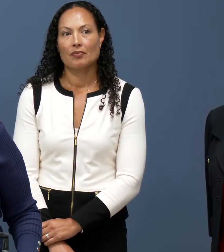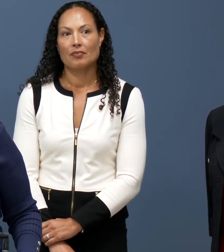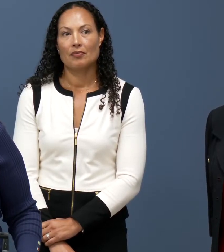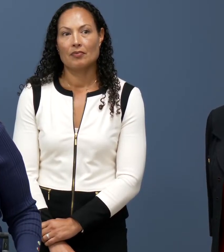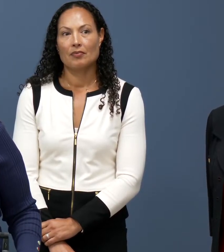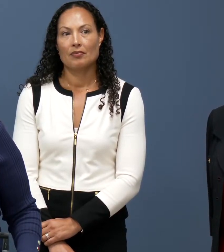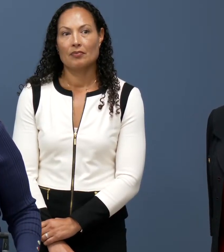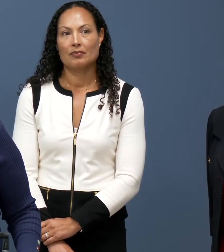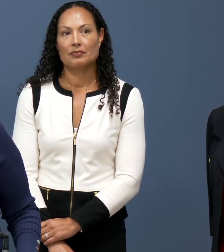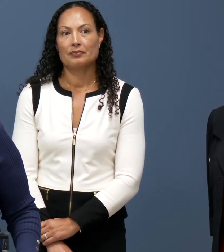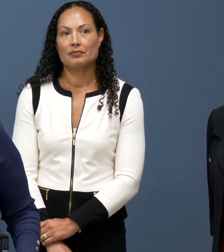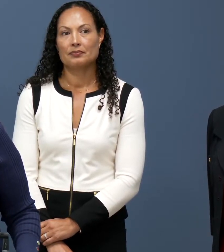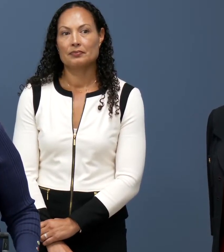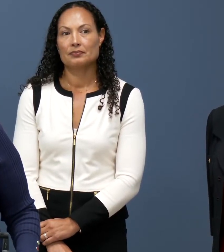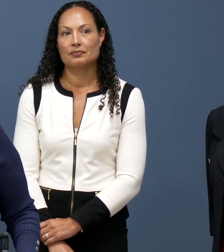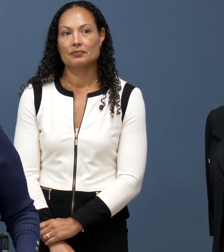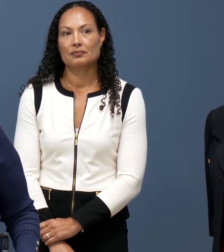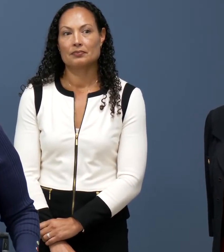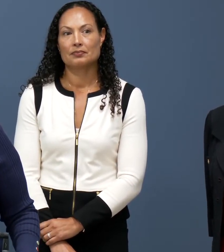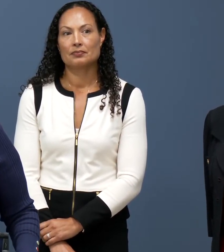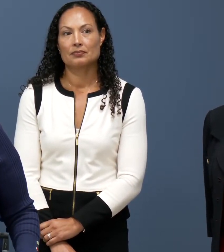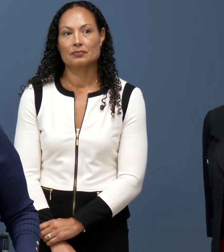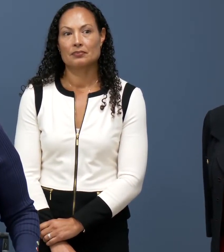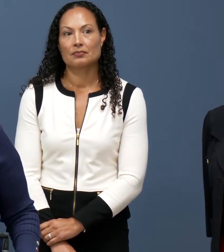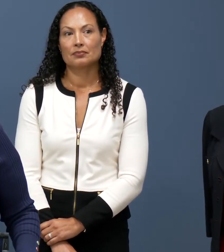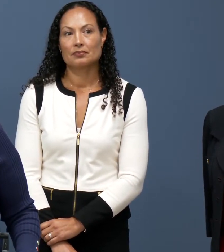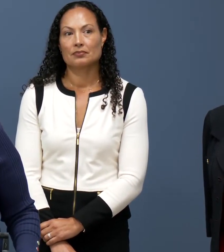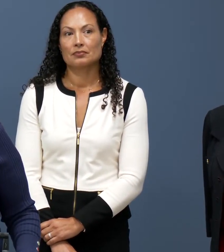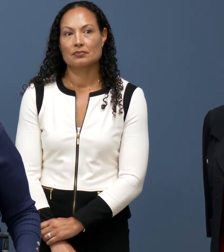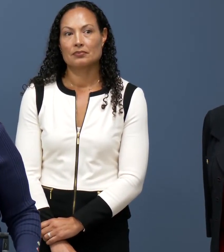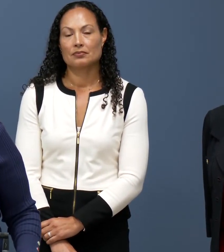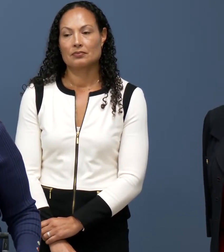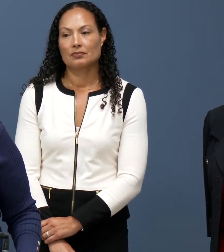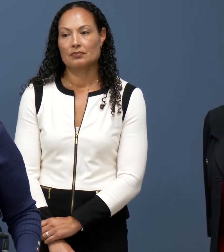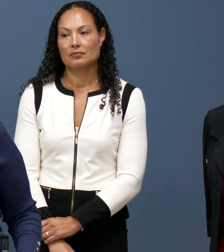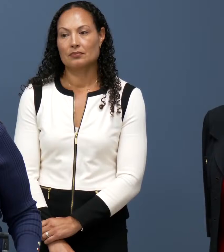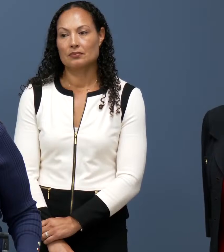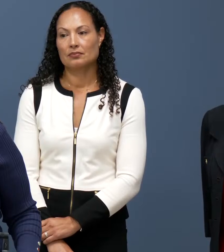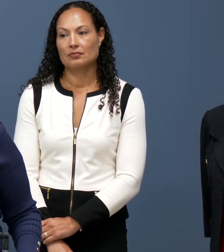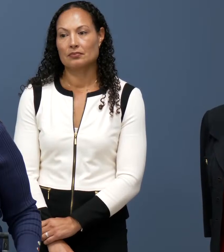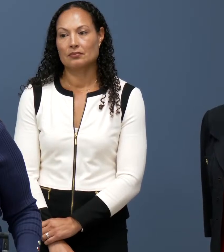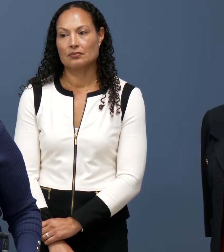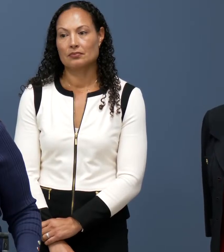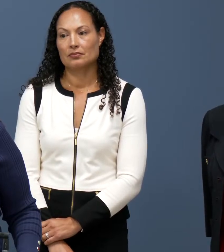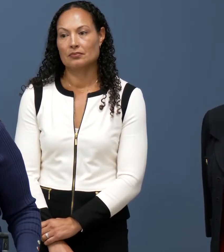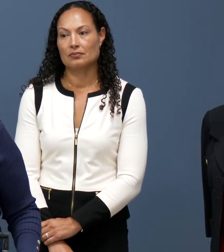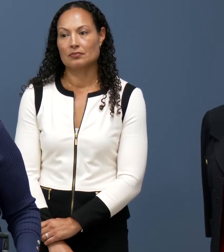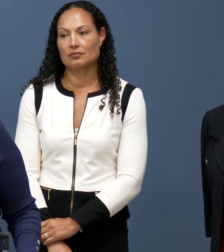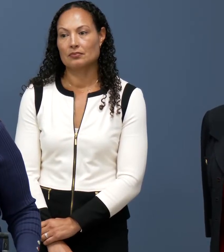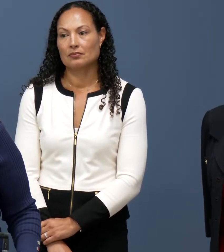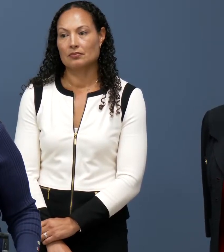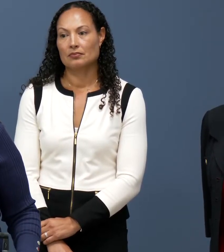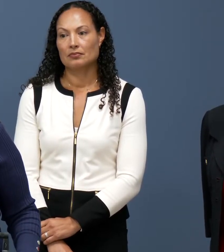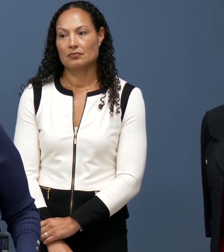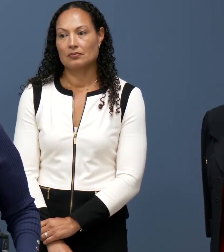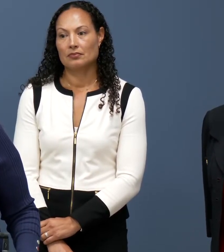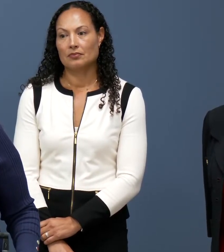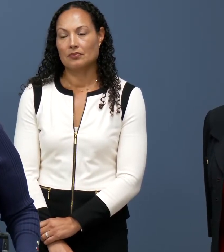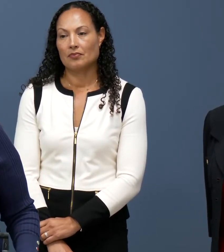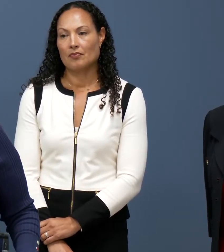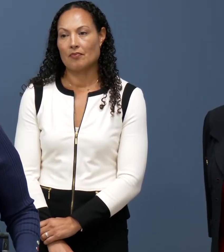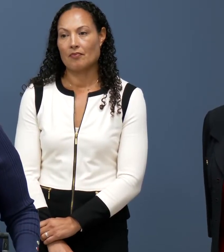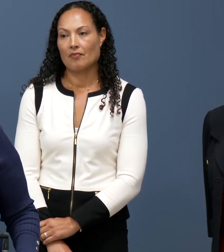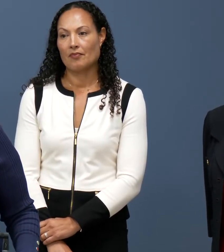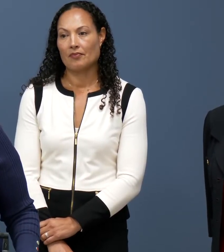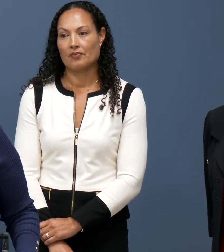lo que nos hemos propuesto hacer. Tenemos un duro camino por delante, pero sé que